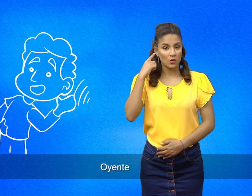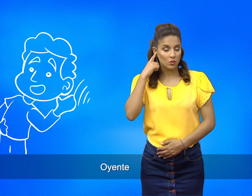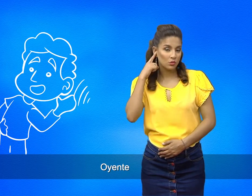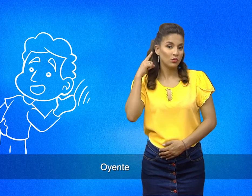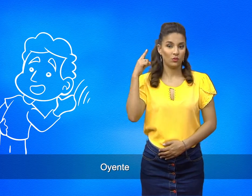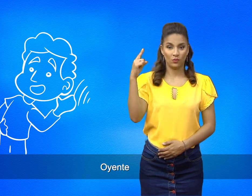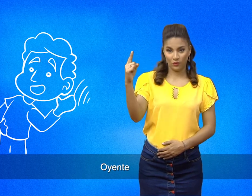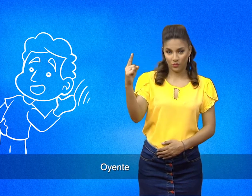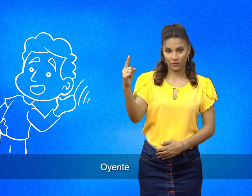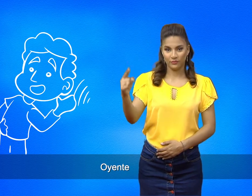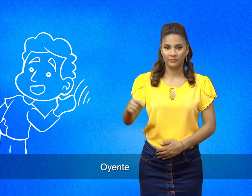oyente